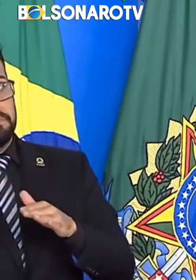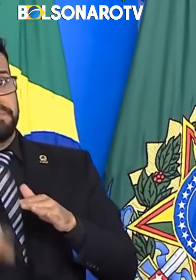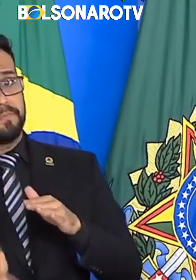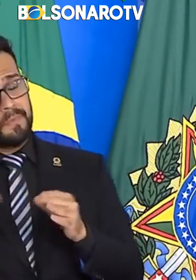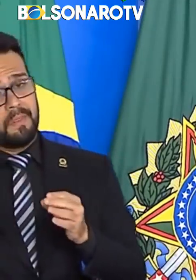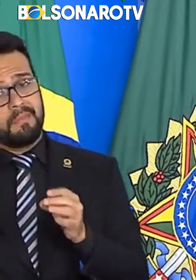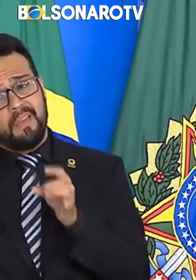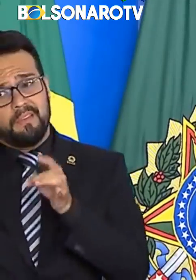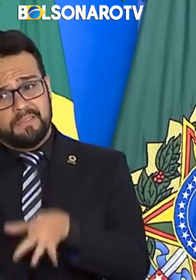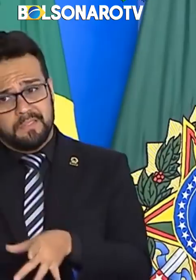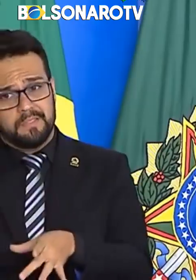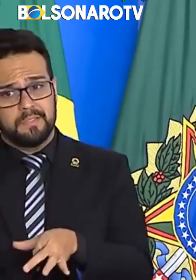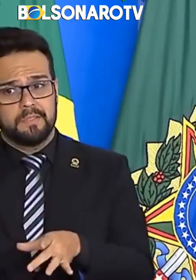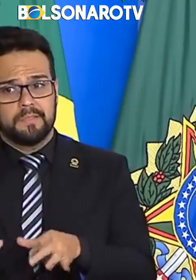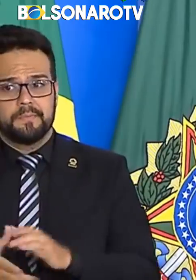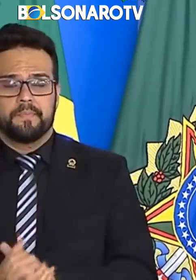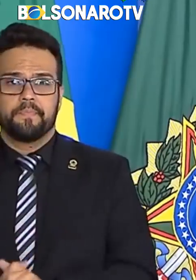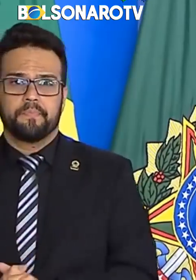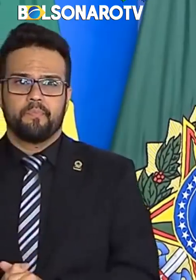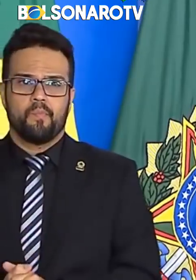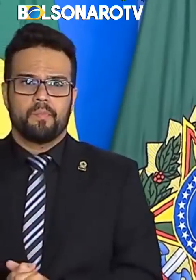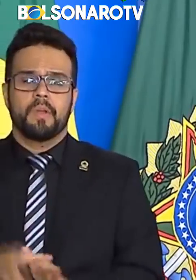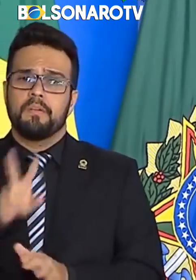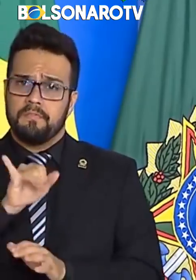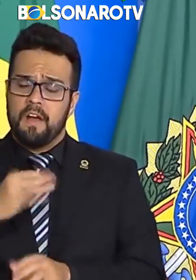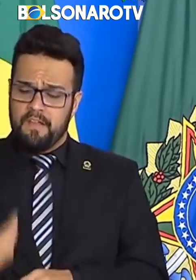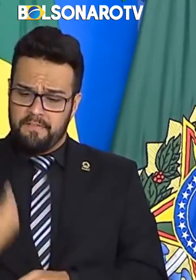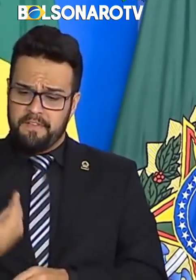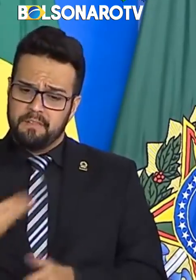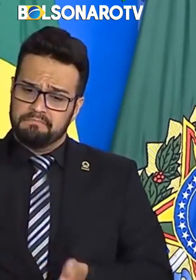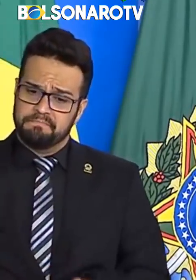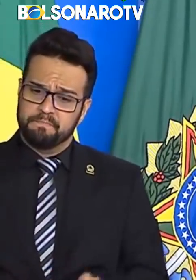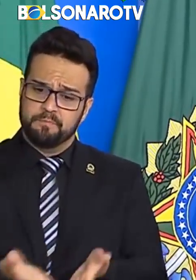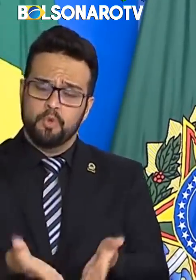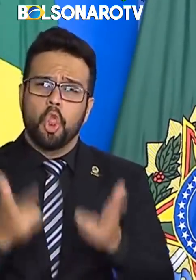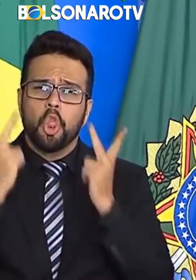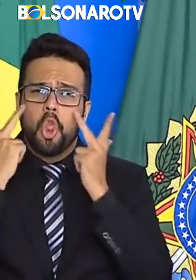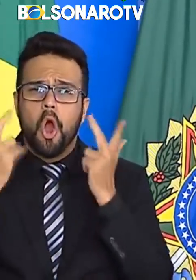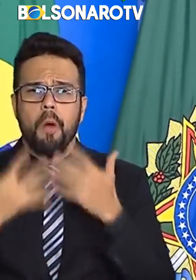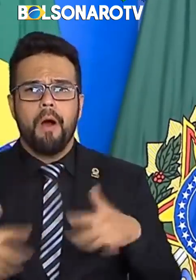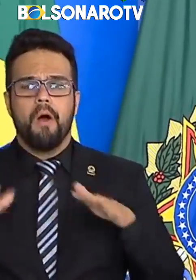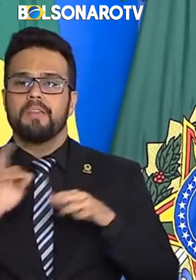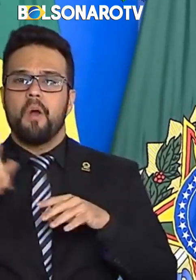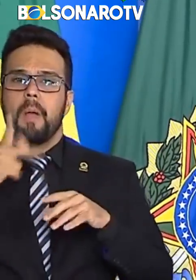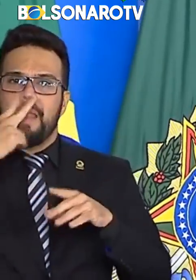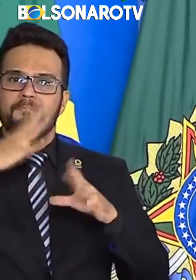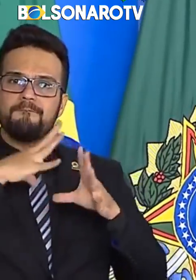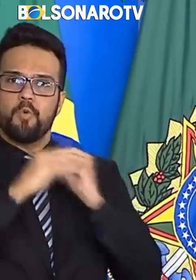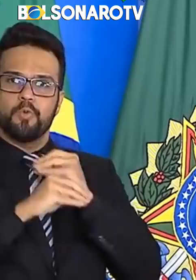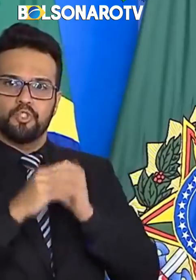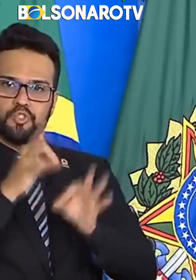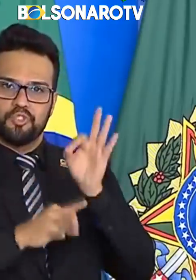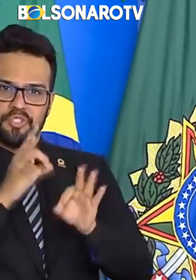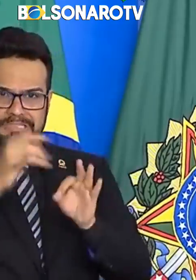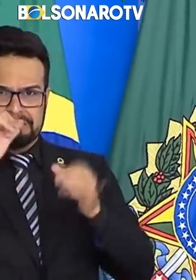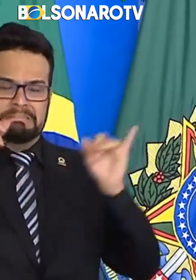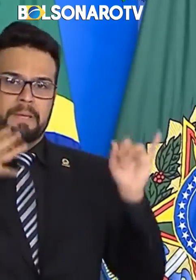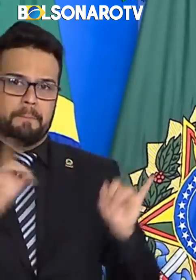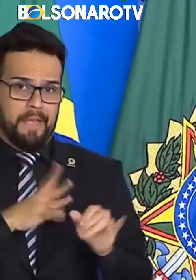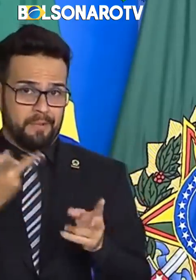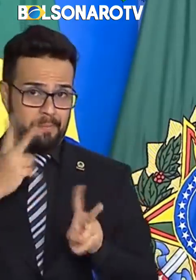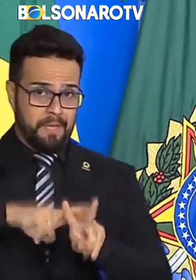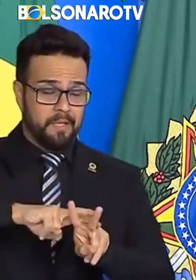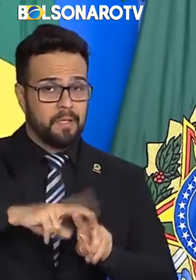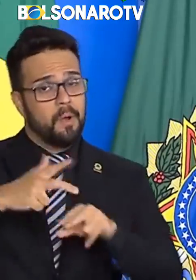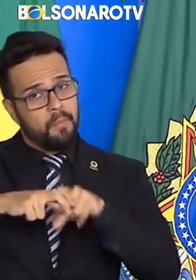e vá levar sua vida normalmente e não vá fugir da justiça para não ser preso. Então,